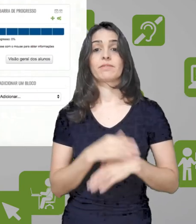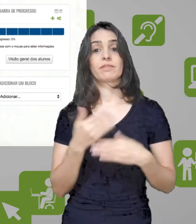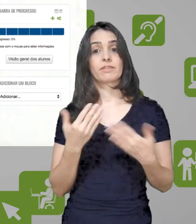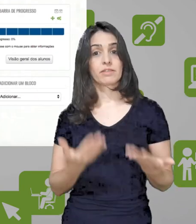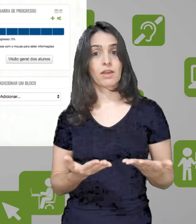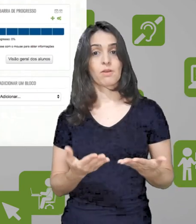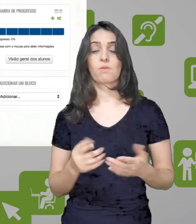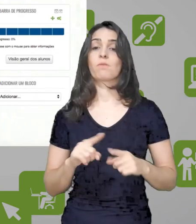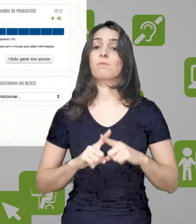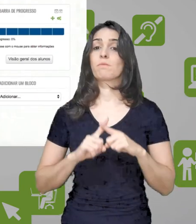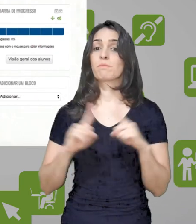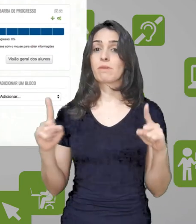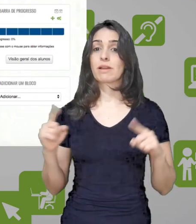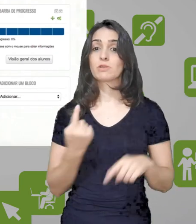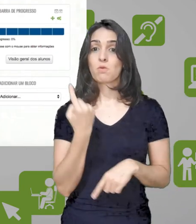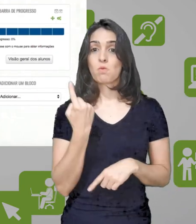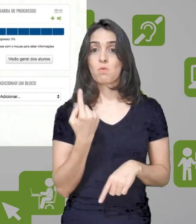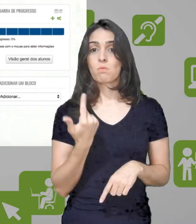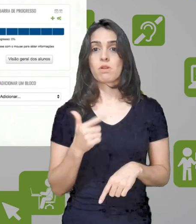de envio de tarefa,